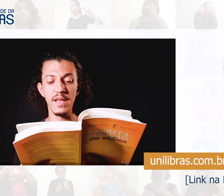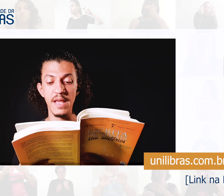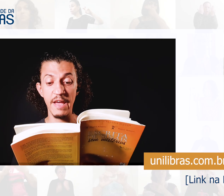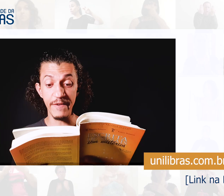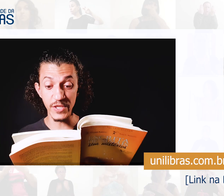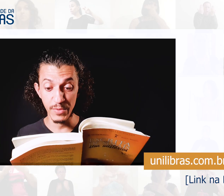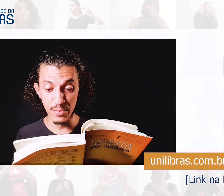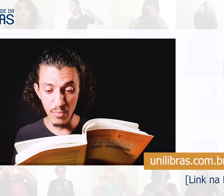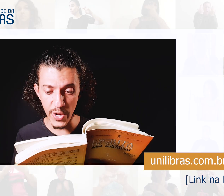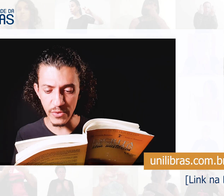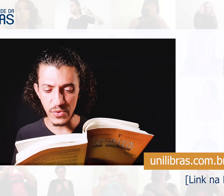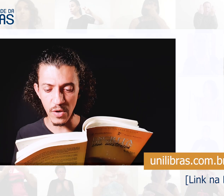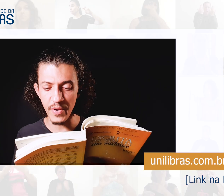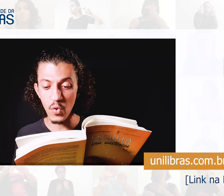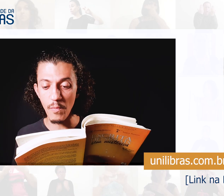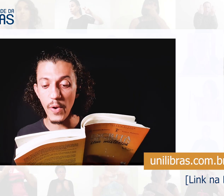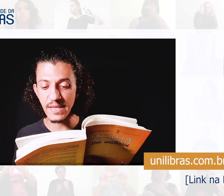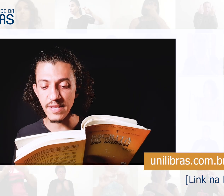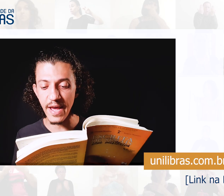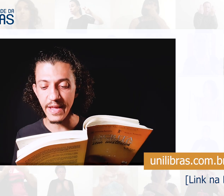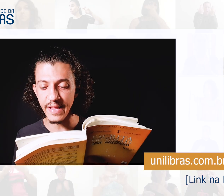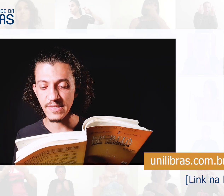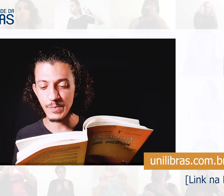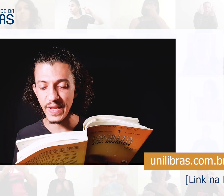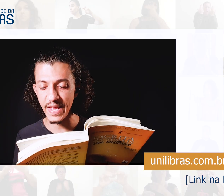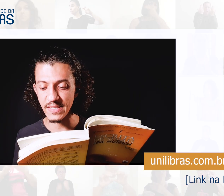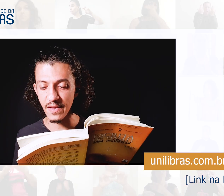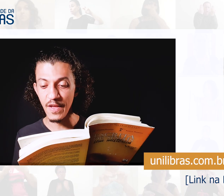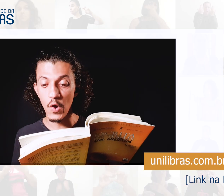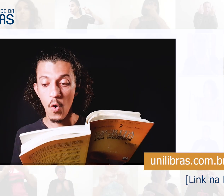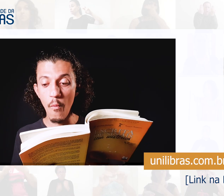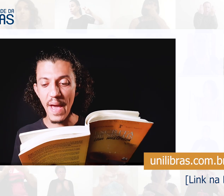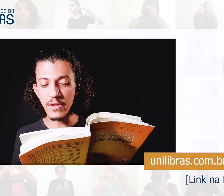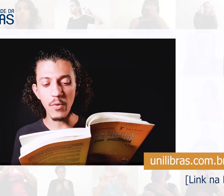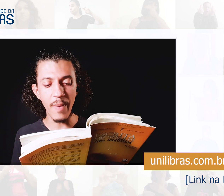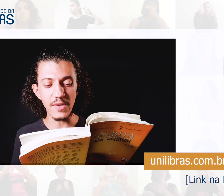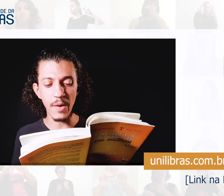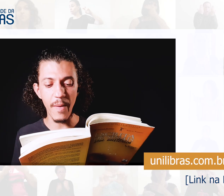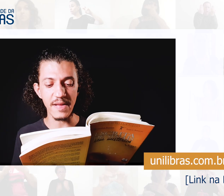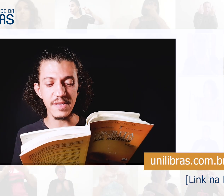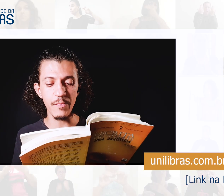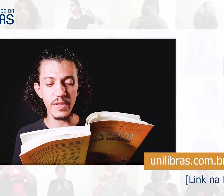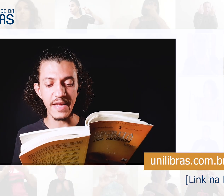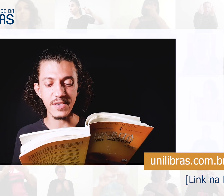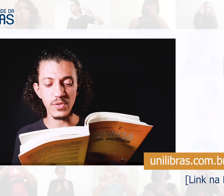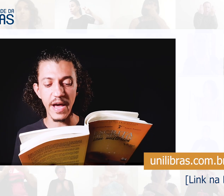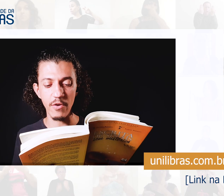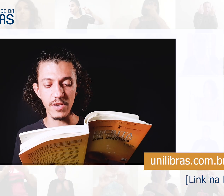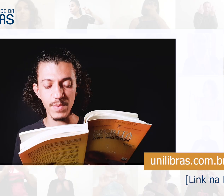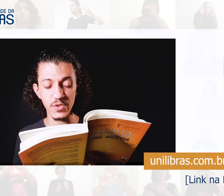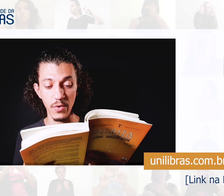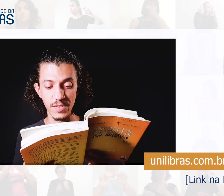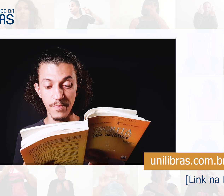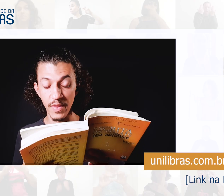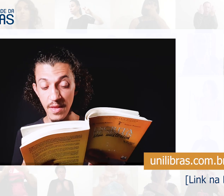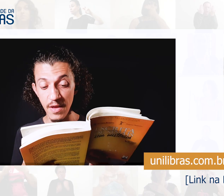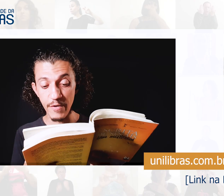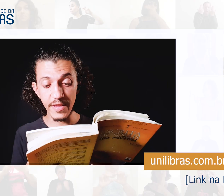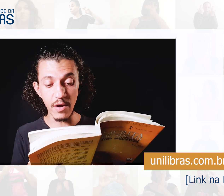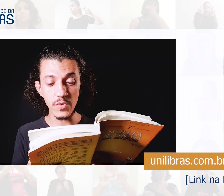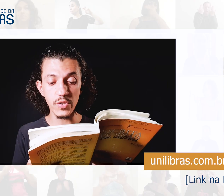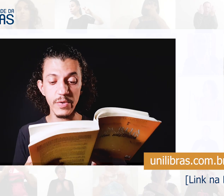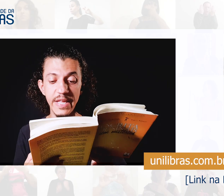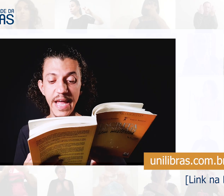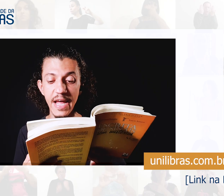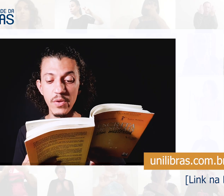para nós. Refletimos muito sobre como extrair dessa experiência um método passo a passo que pudesse ajudar outras pessoas.